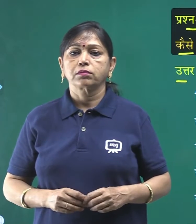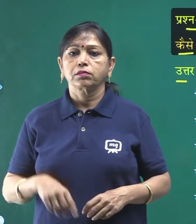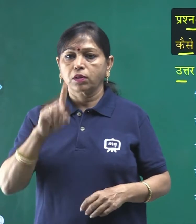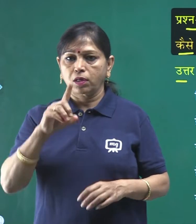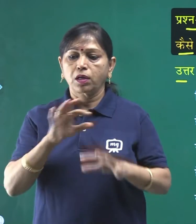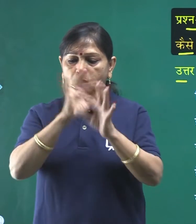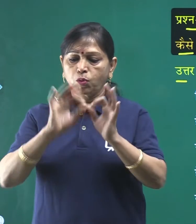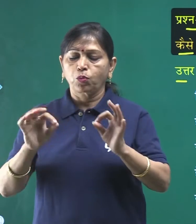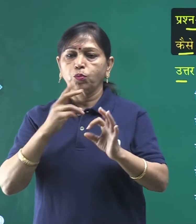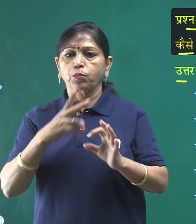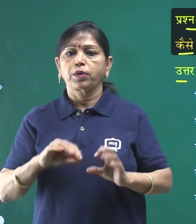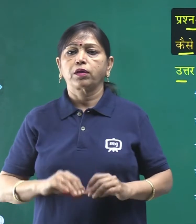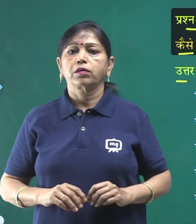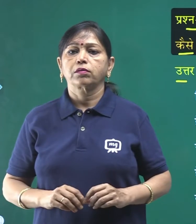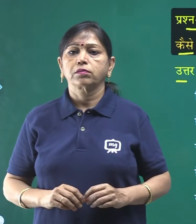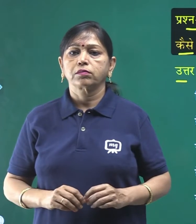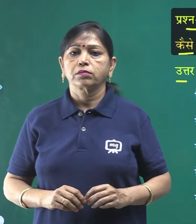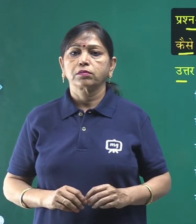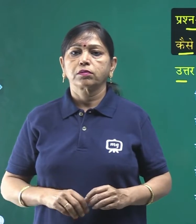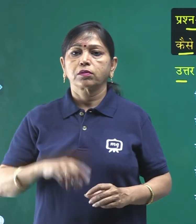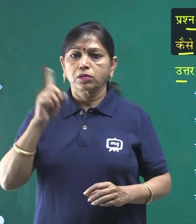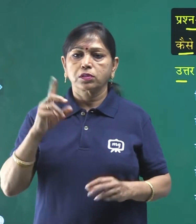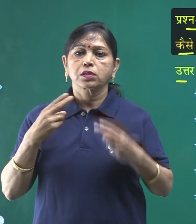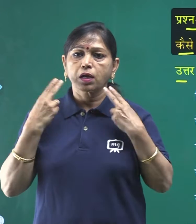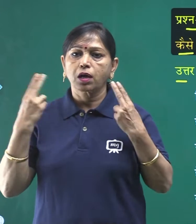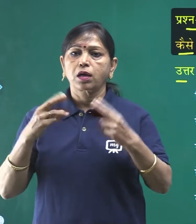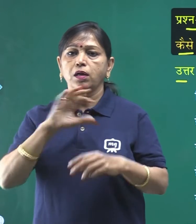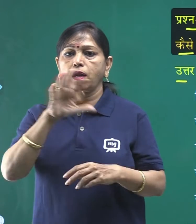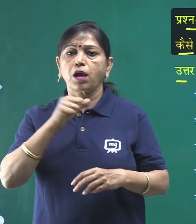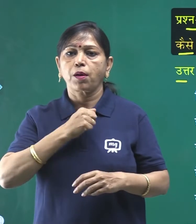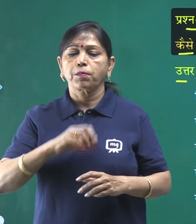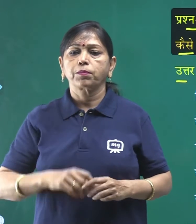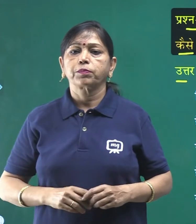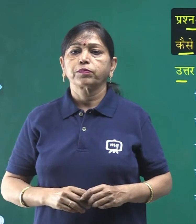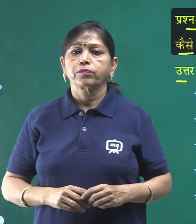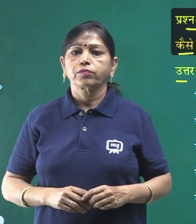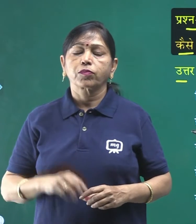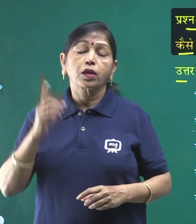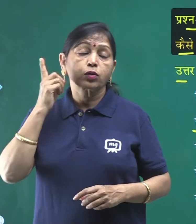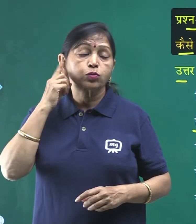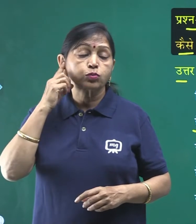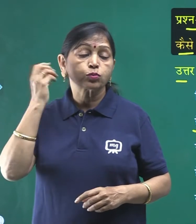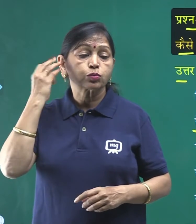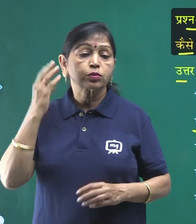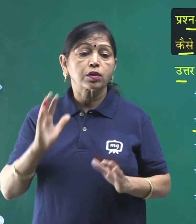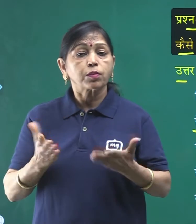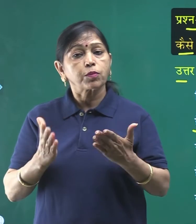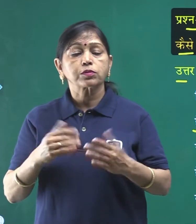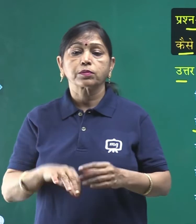एक रूप है जिसके कारण हम सुन पाते हैं।